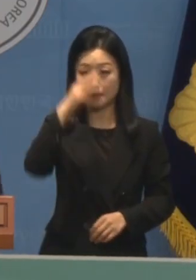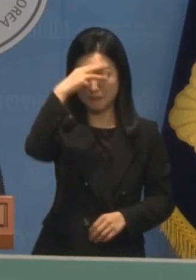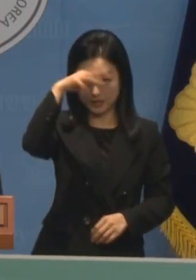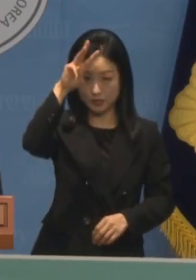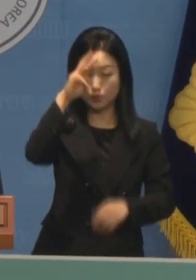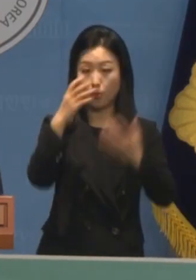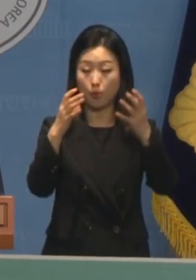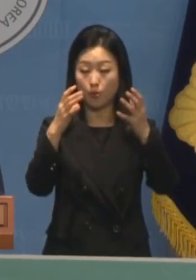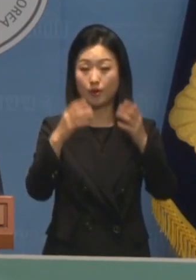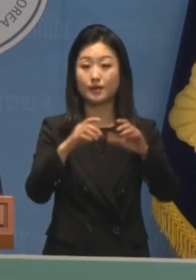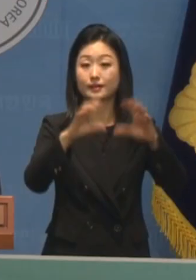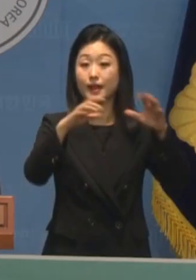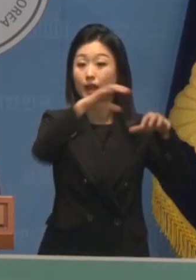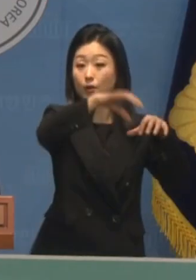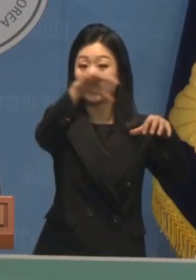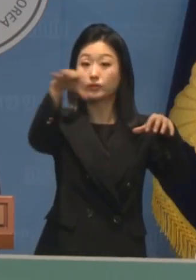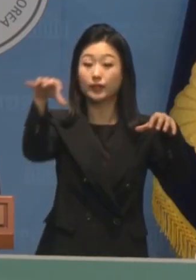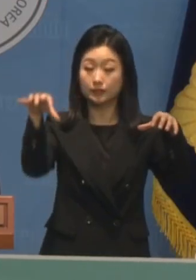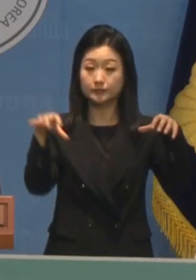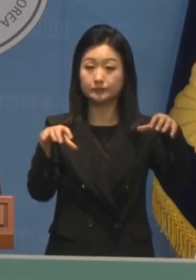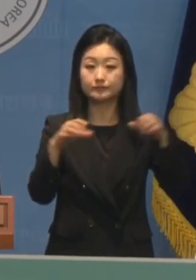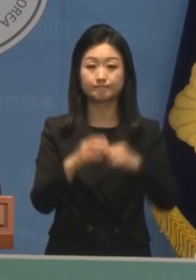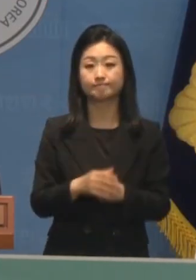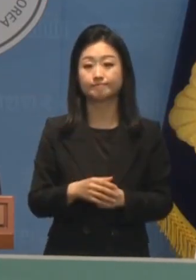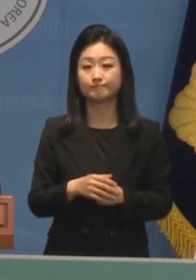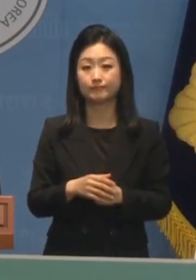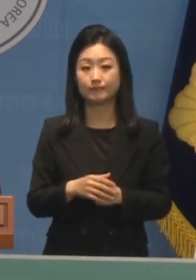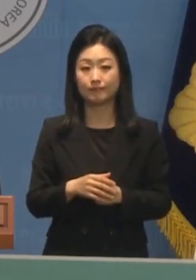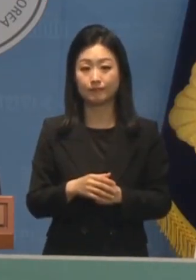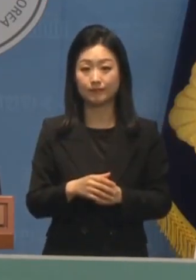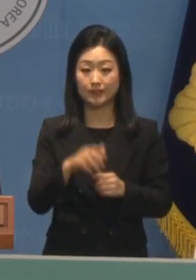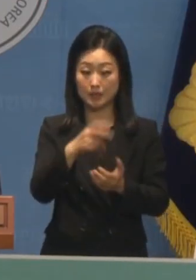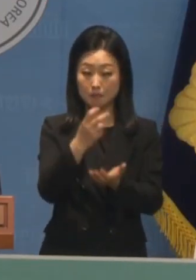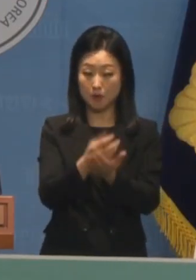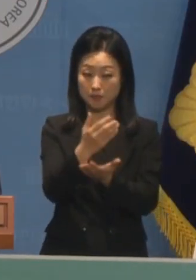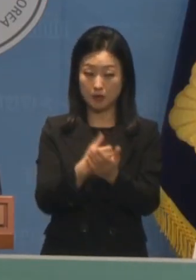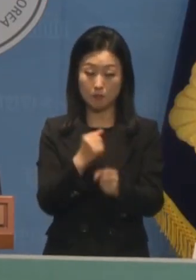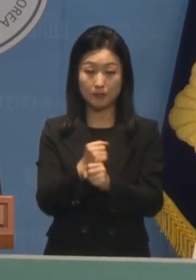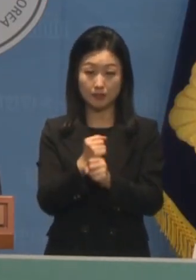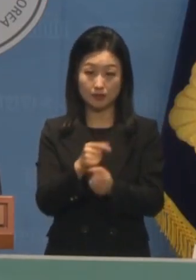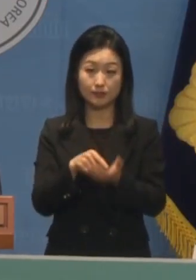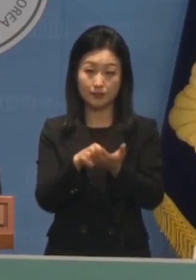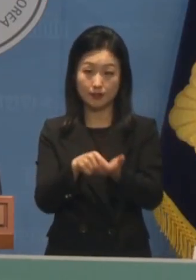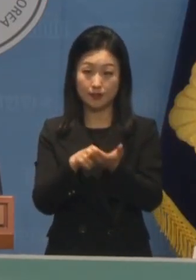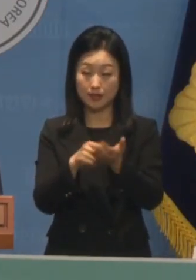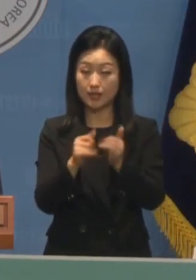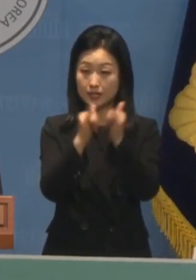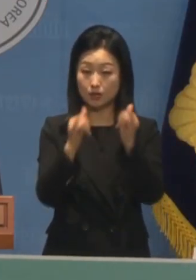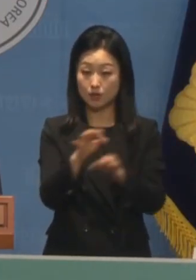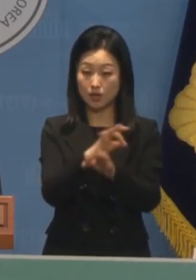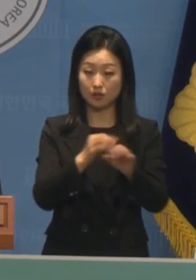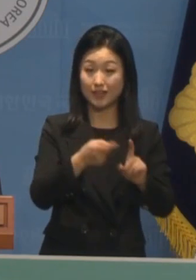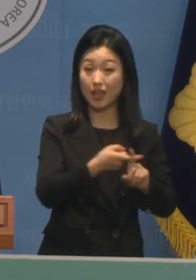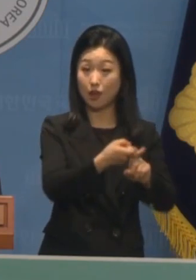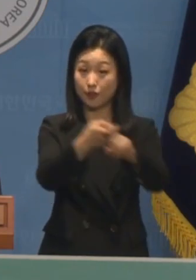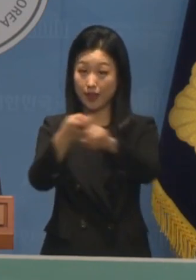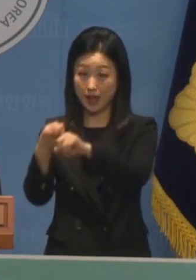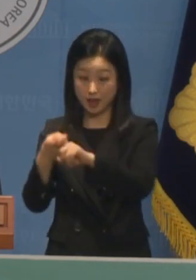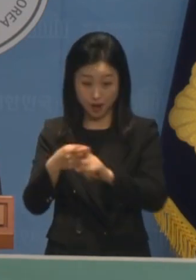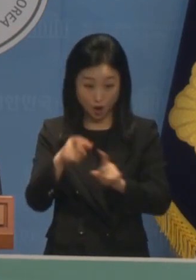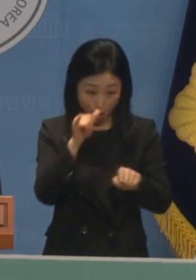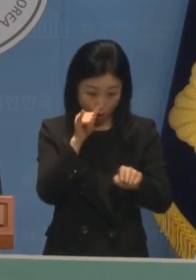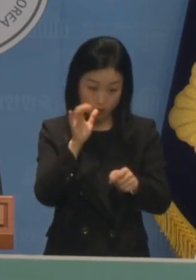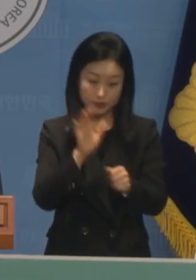같은 세계의 여러 나라들은 앞다퉈서 관련 법률을 만들고 사회연대 경제 활성화를 지원하고